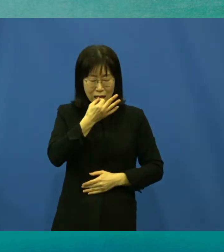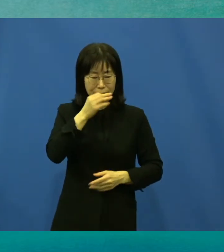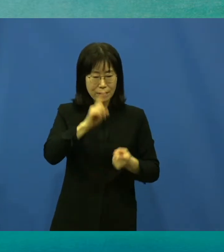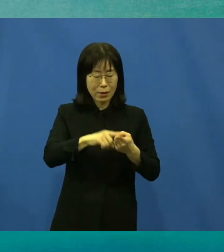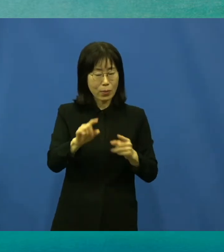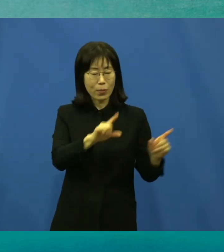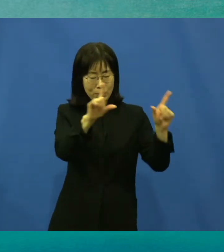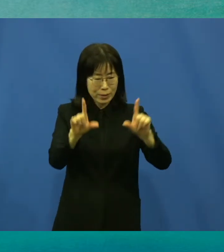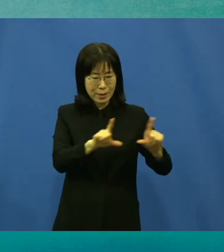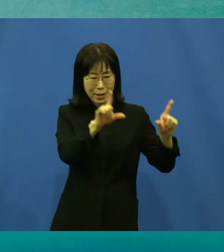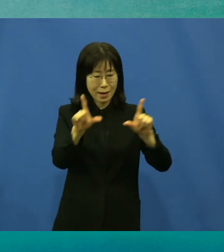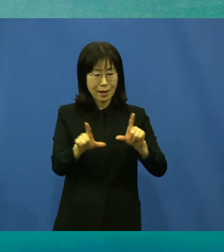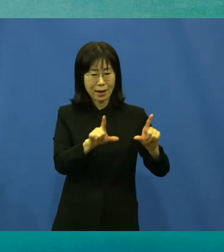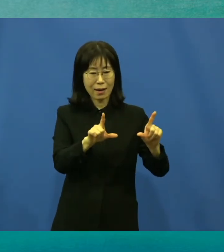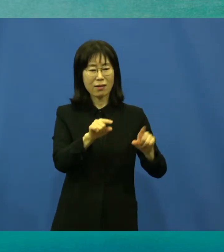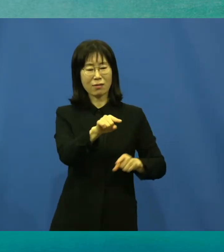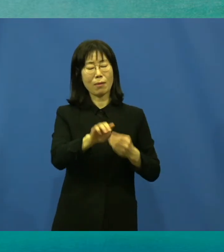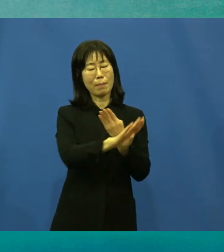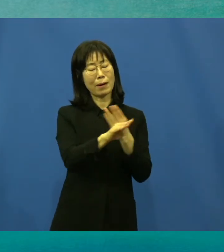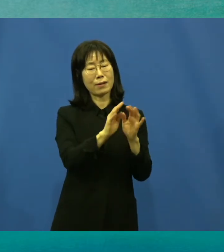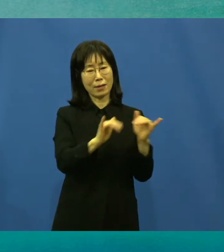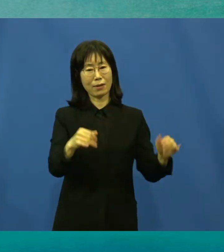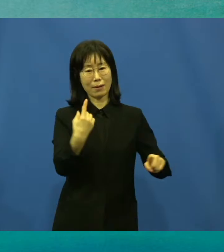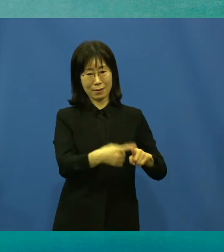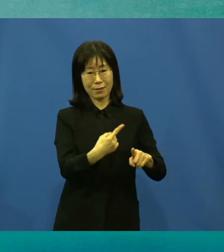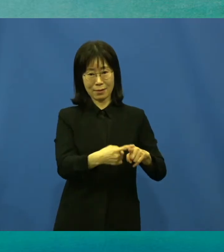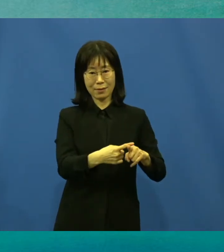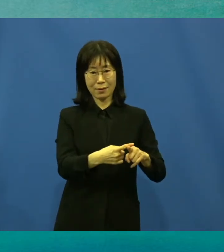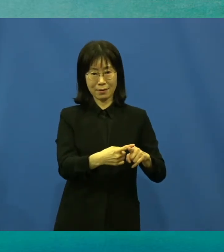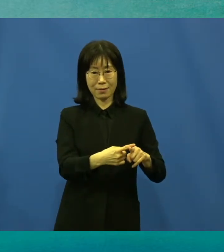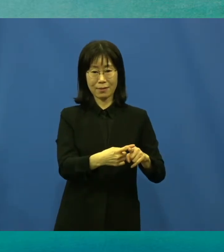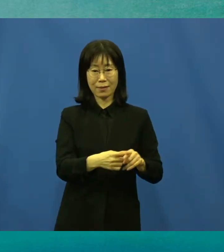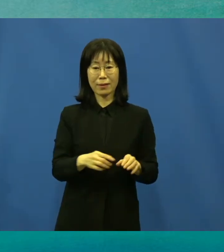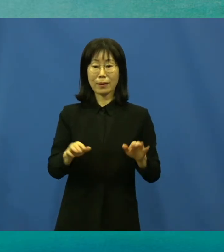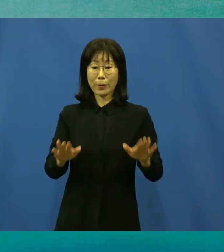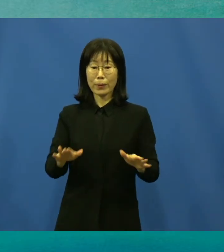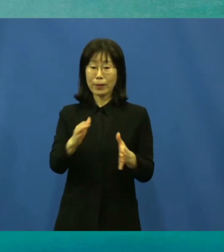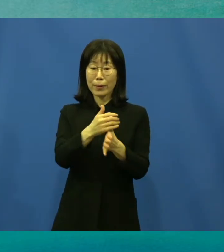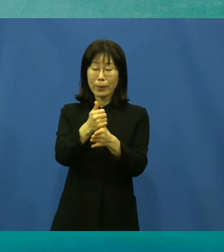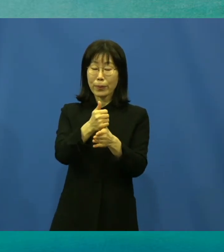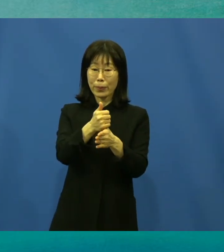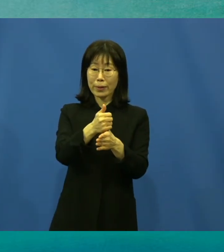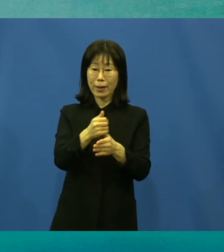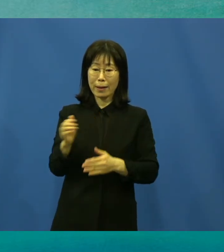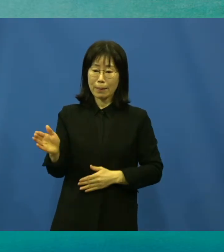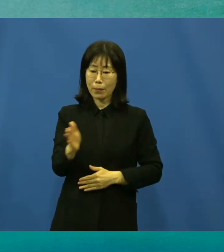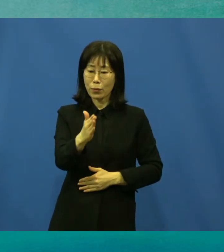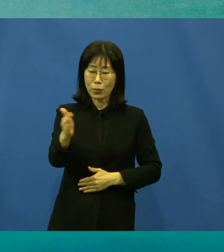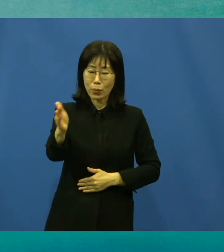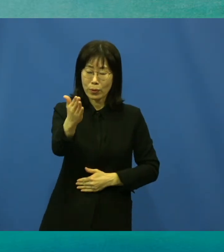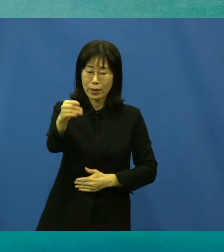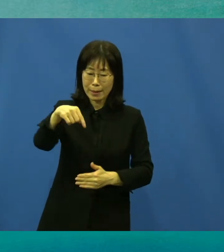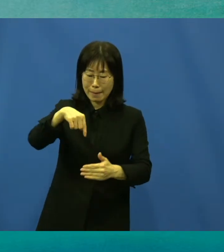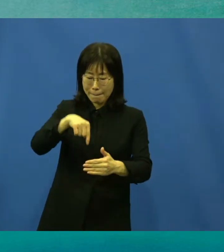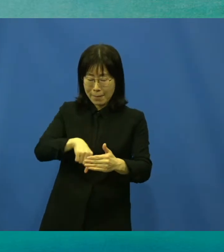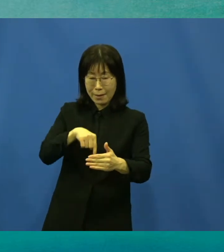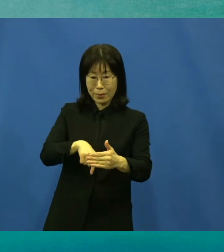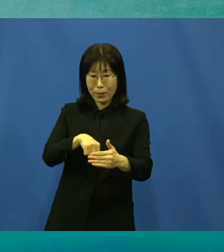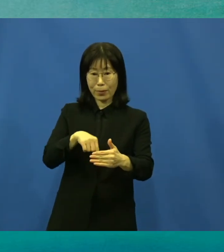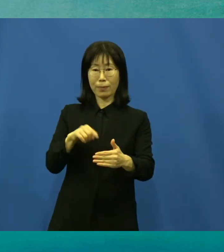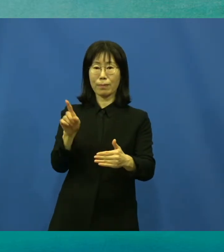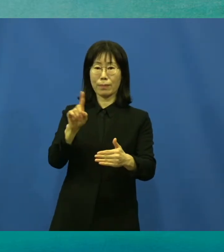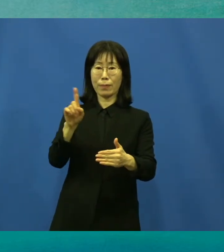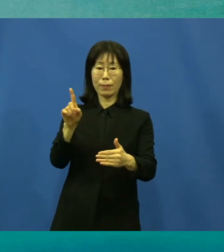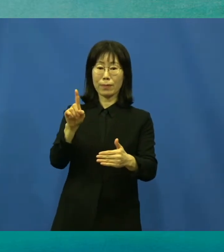요나를 하나님이 물고기 뱃속에 집어 넣으십니다. 물고기 뱃속이 어떤 곳입니까?